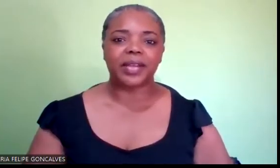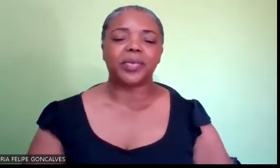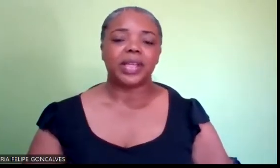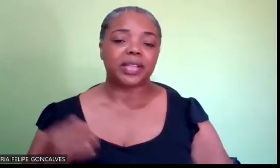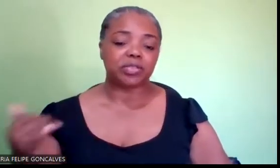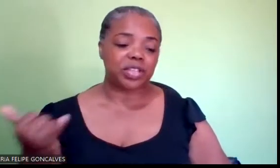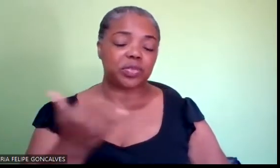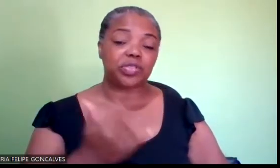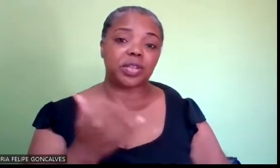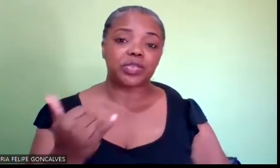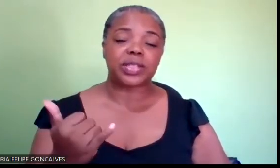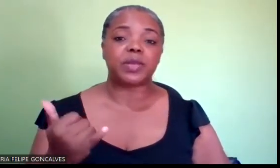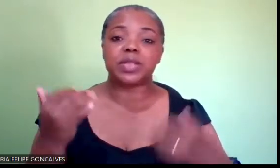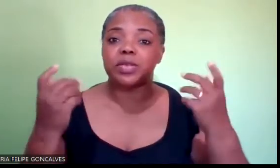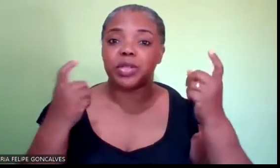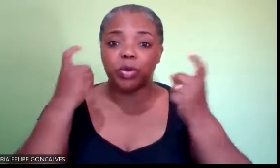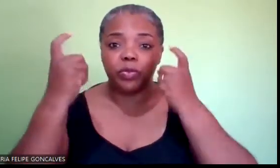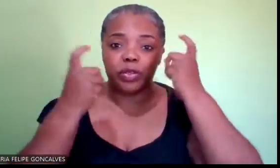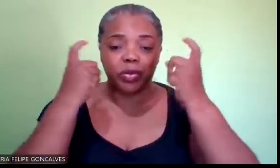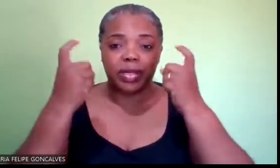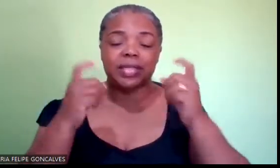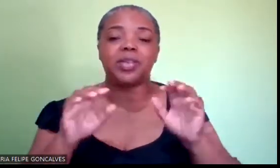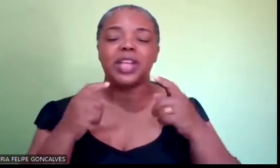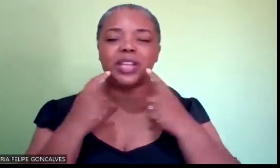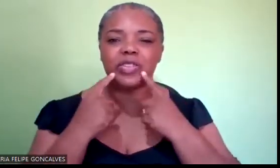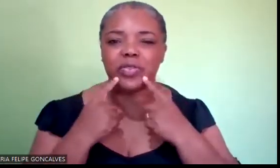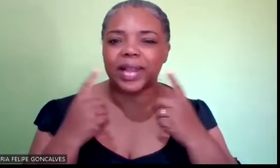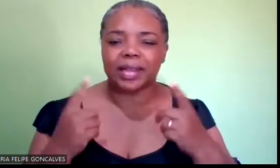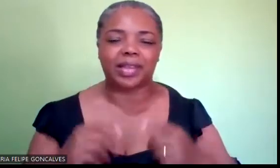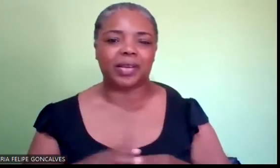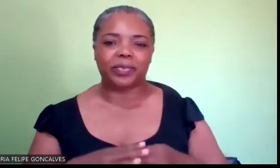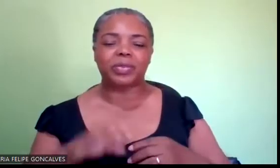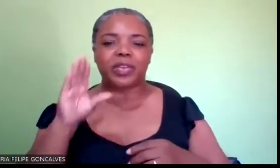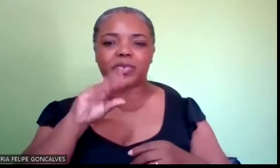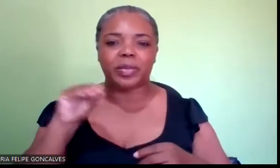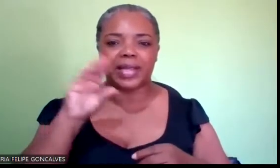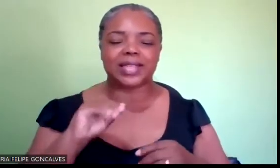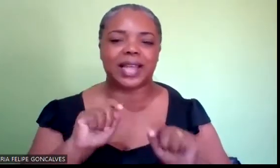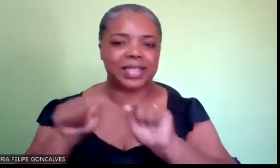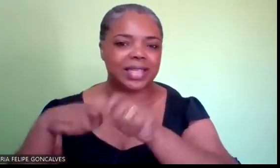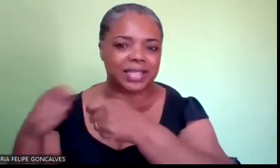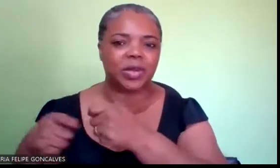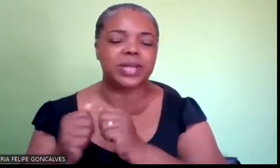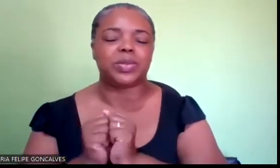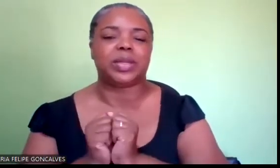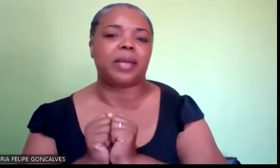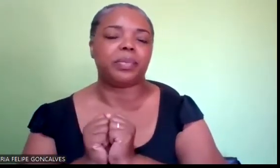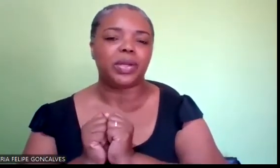Entendeu? Então, Jesus disse aos discípulos, não se turbe o vosso coração. Deixa eu falar aqui, ó, vamos verbalizar e sinalizar ao mesmo tempo,